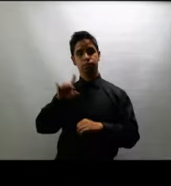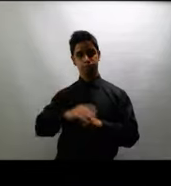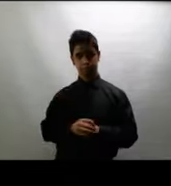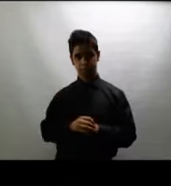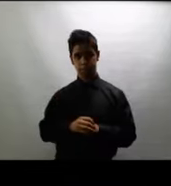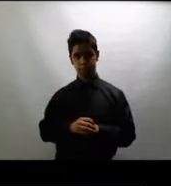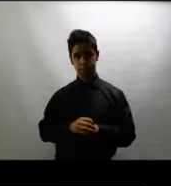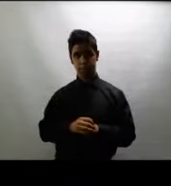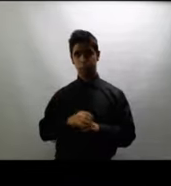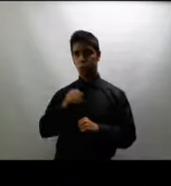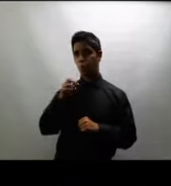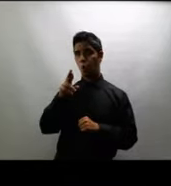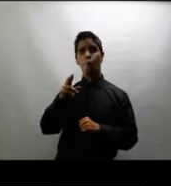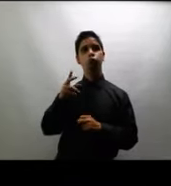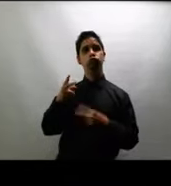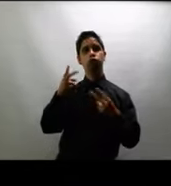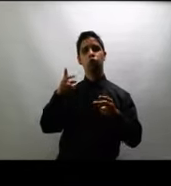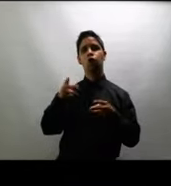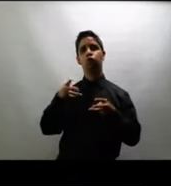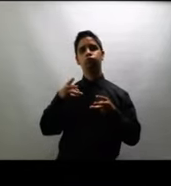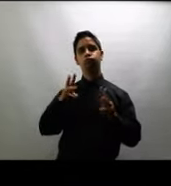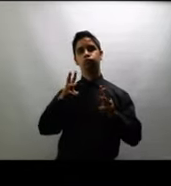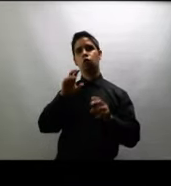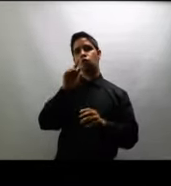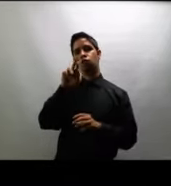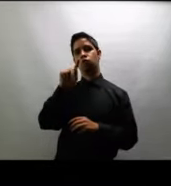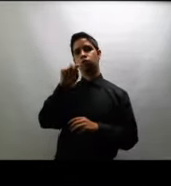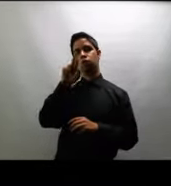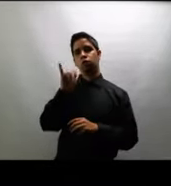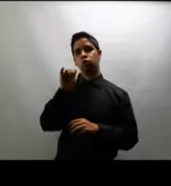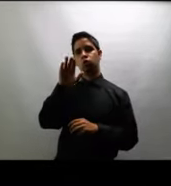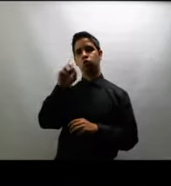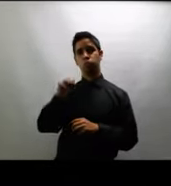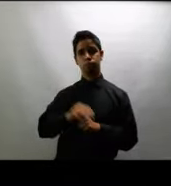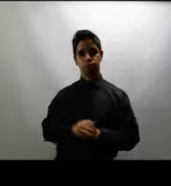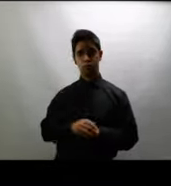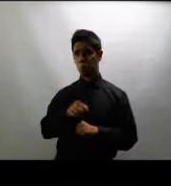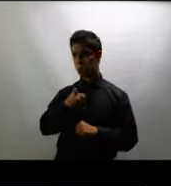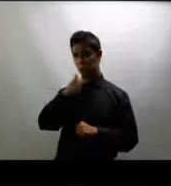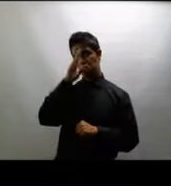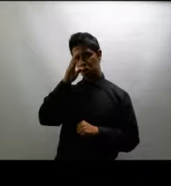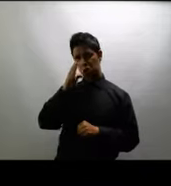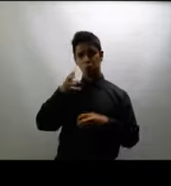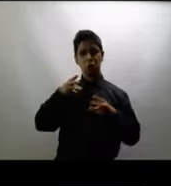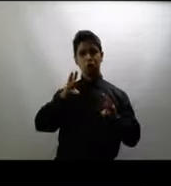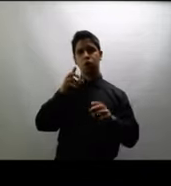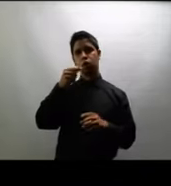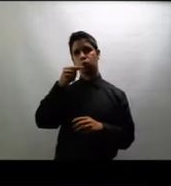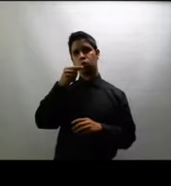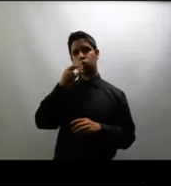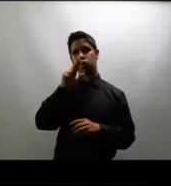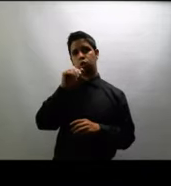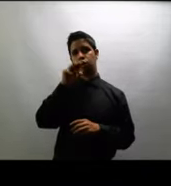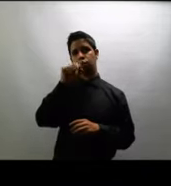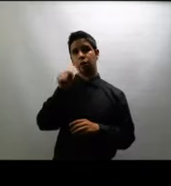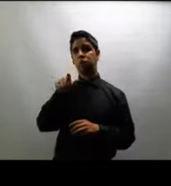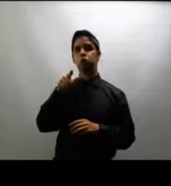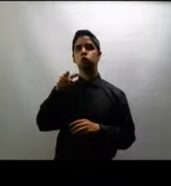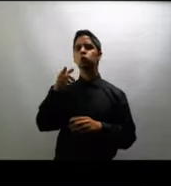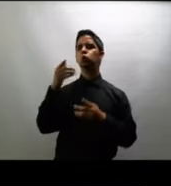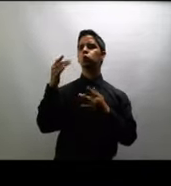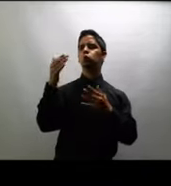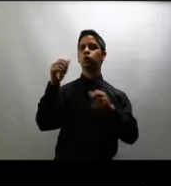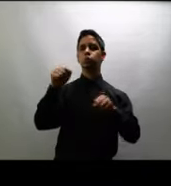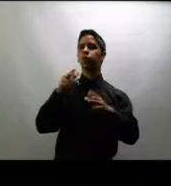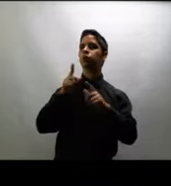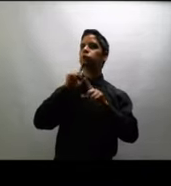274-8484. O visitando a fruteri.com con 2T y una Y. O ve directo a la calle Guayama y mientras esperas, disfruta de